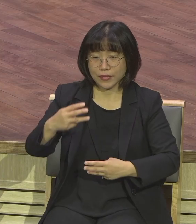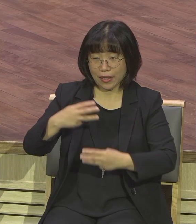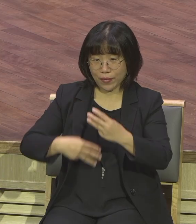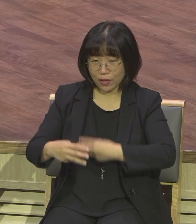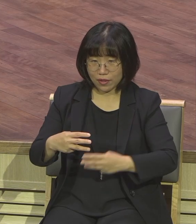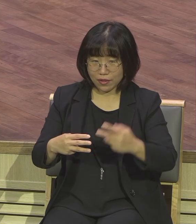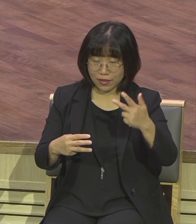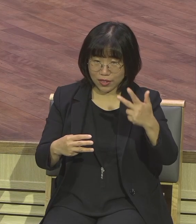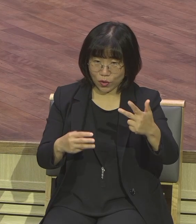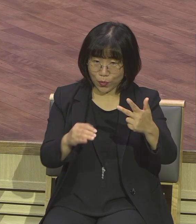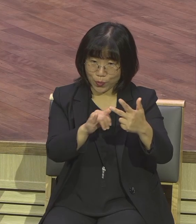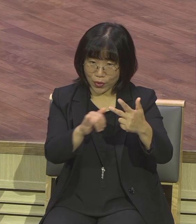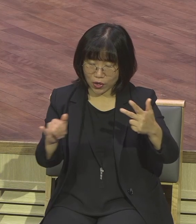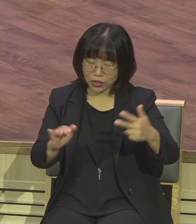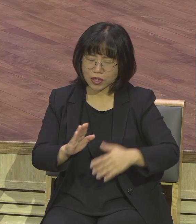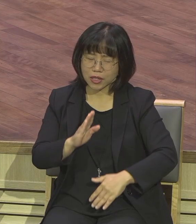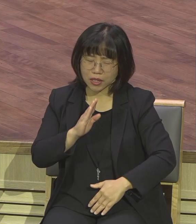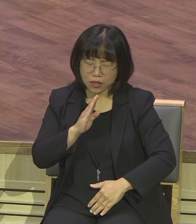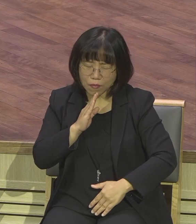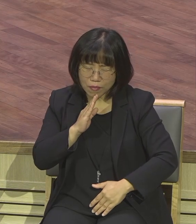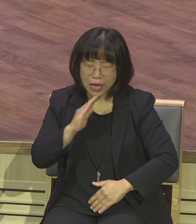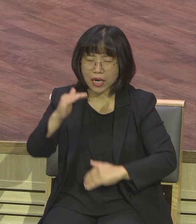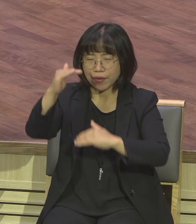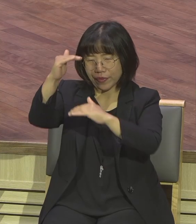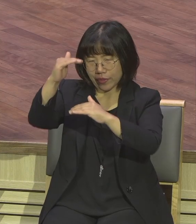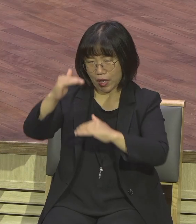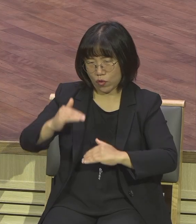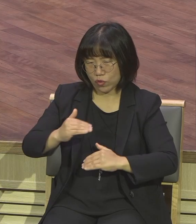실제 콘텐츠